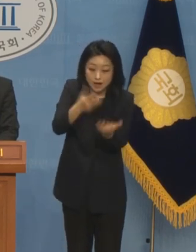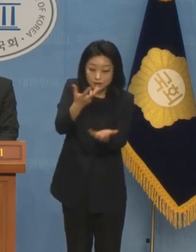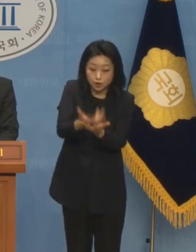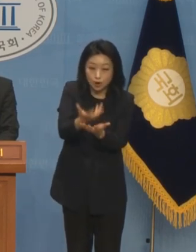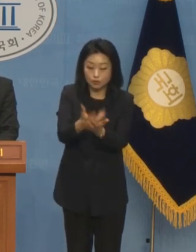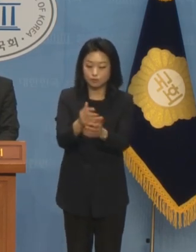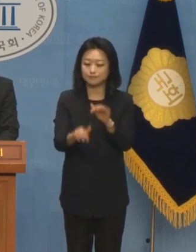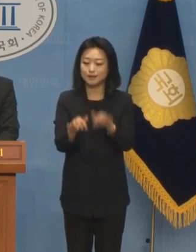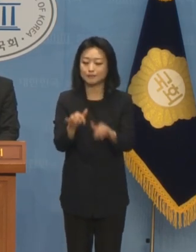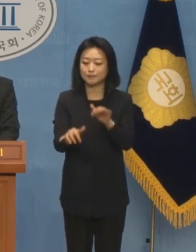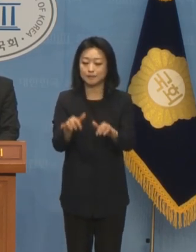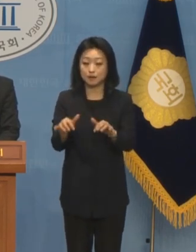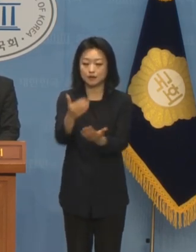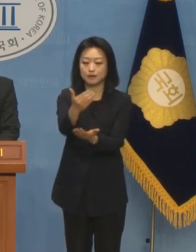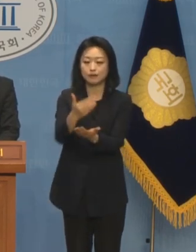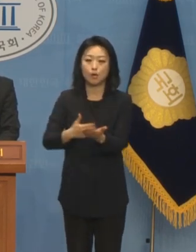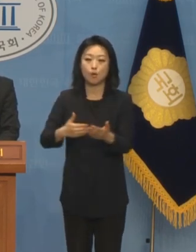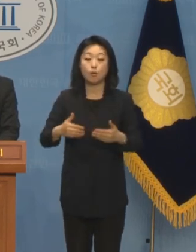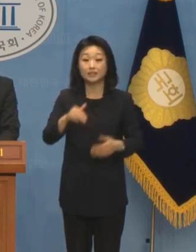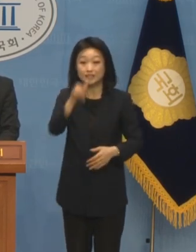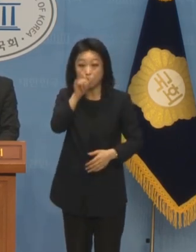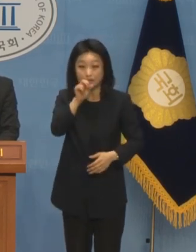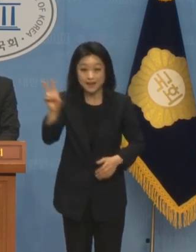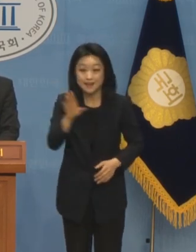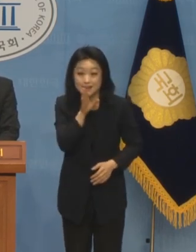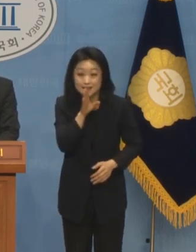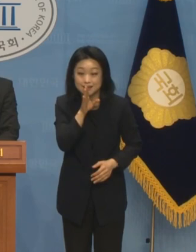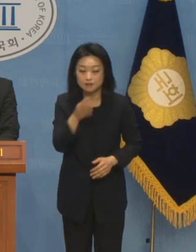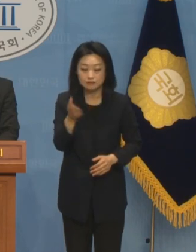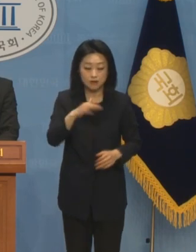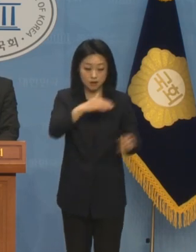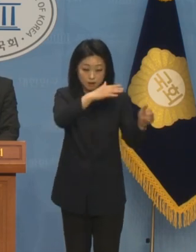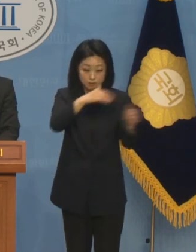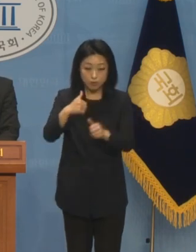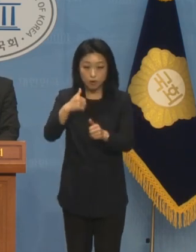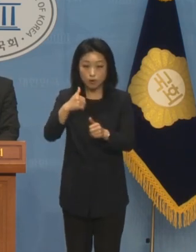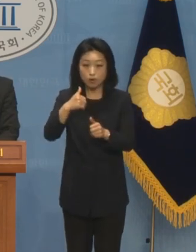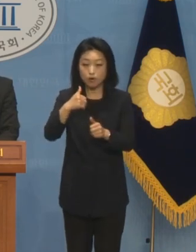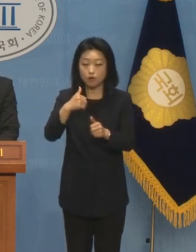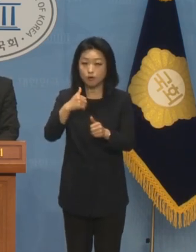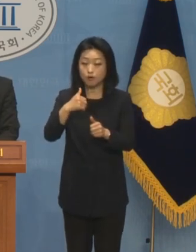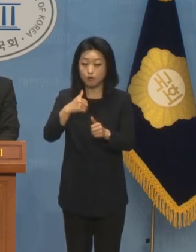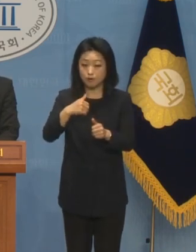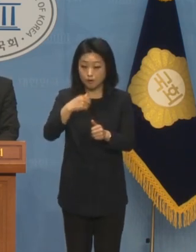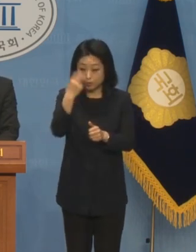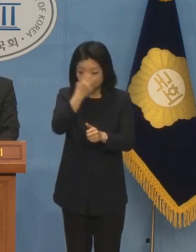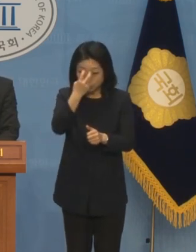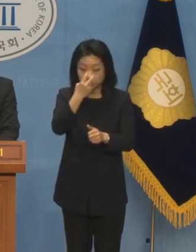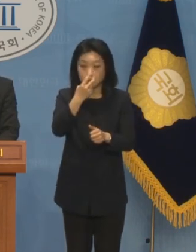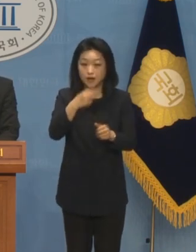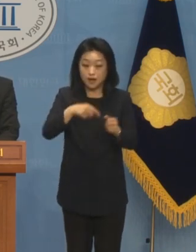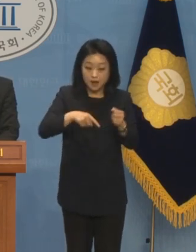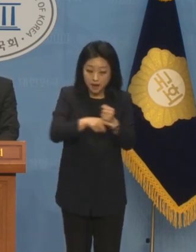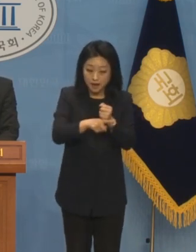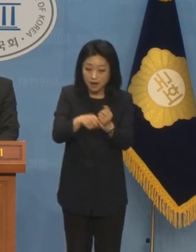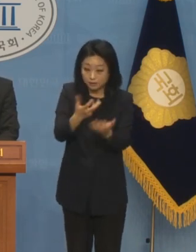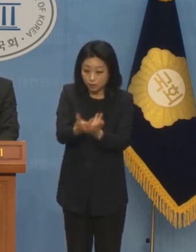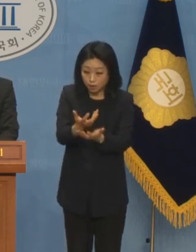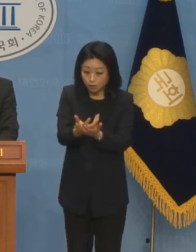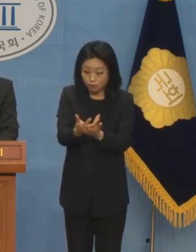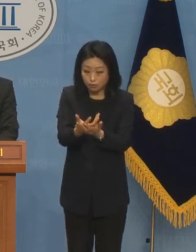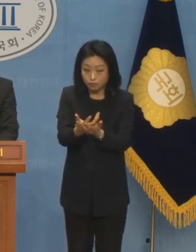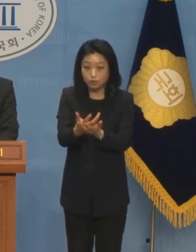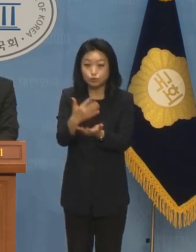당연합니다. 그런데 조서를 남긴 소환조사가 4분의 1을 조금 넘기는 수준입니다.